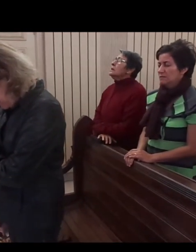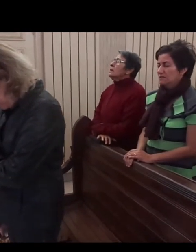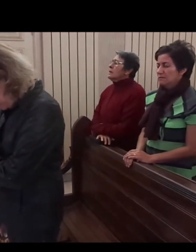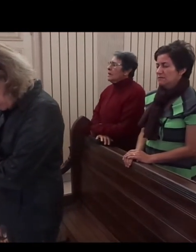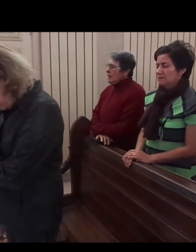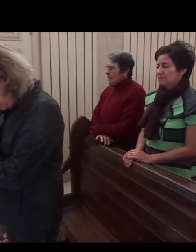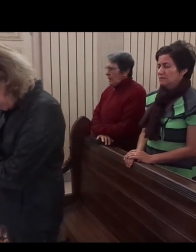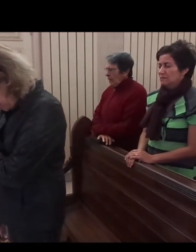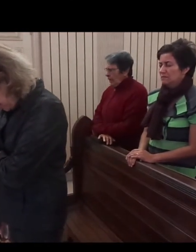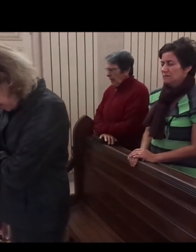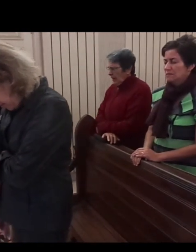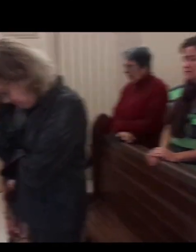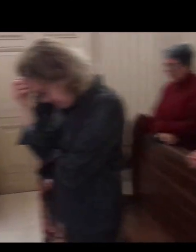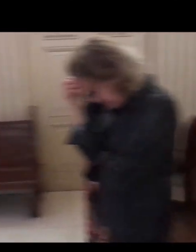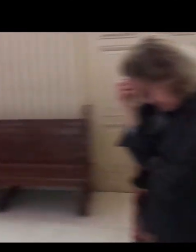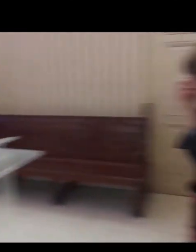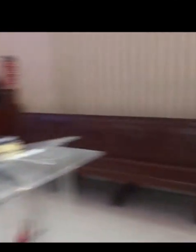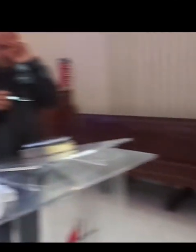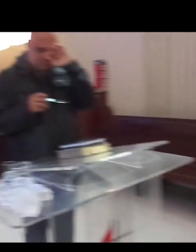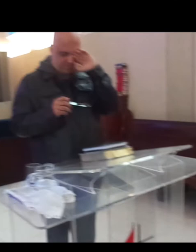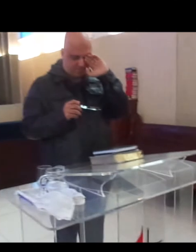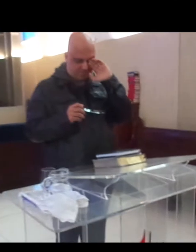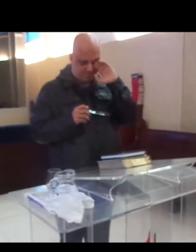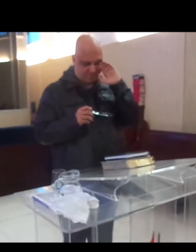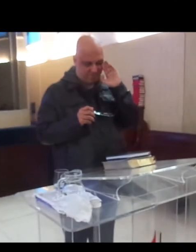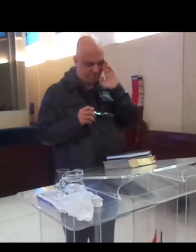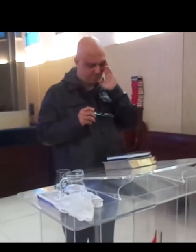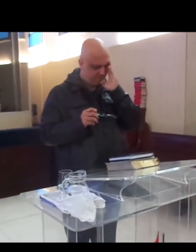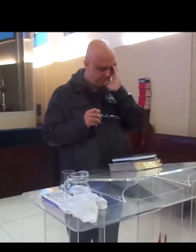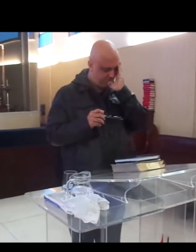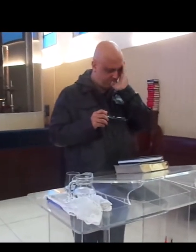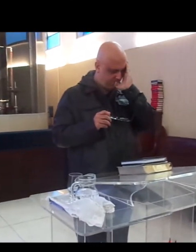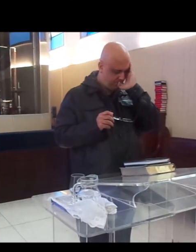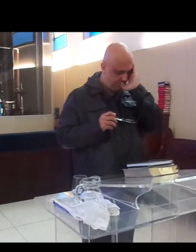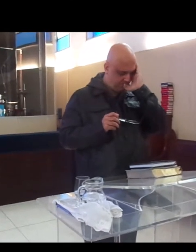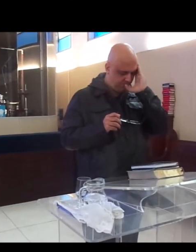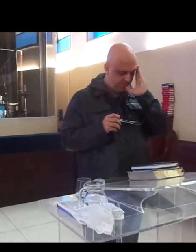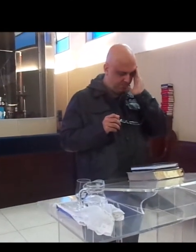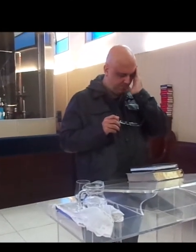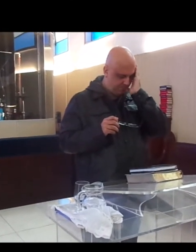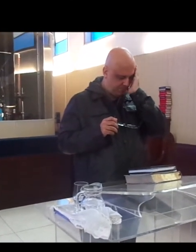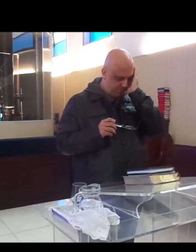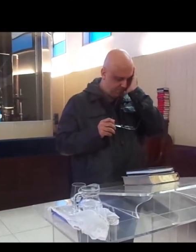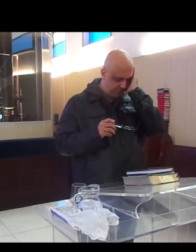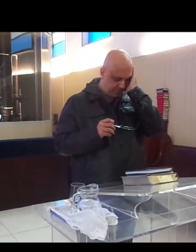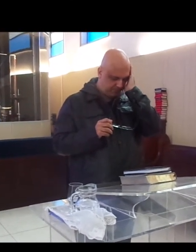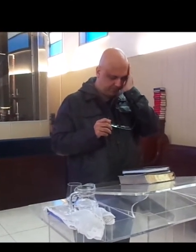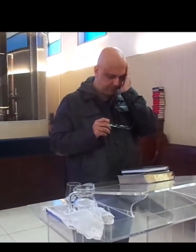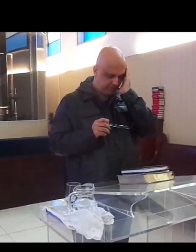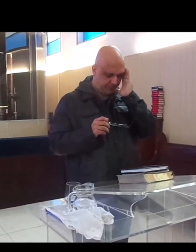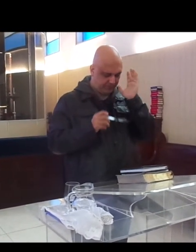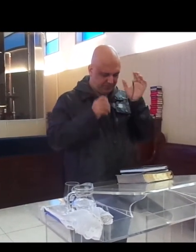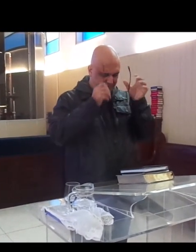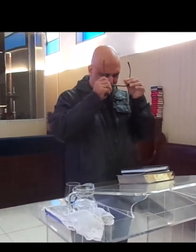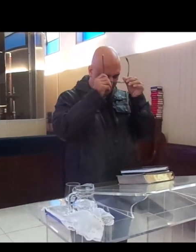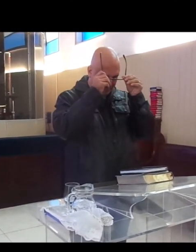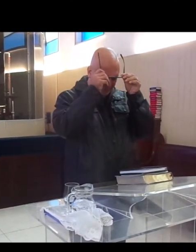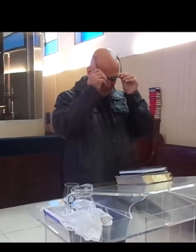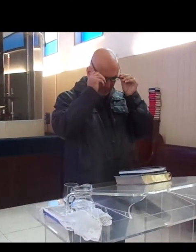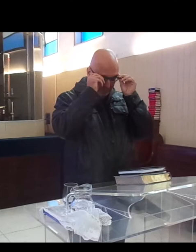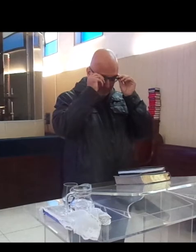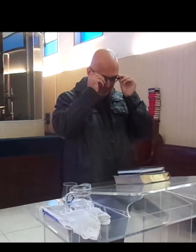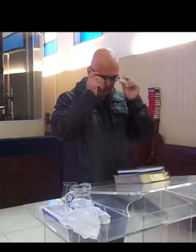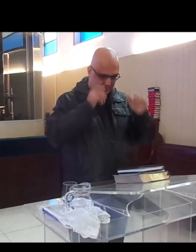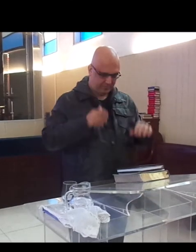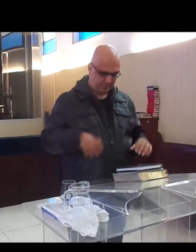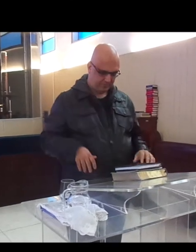misericórdia, sobre a piedade. Senhor, em nome de Jesus, ó Pai, eu te agradeço por tudo, por esse estudo, por essa manhã, pelas nossas